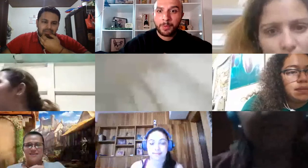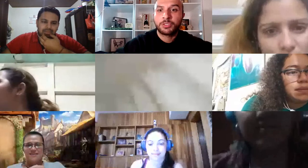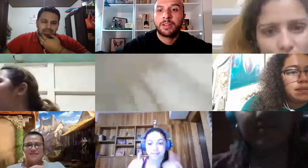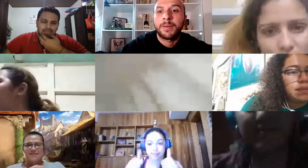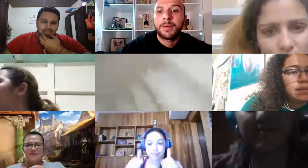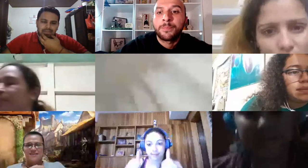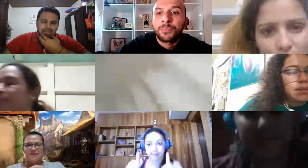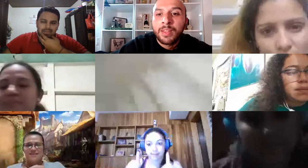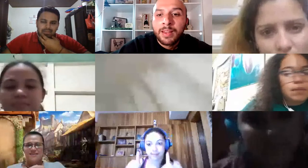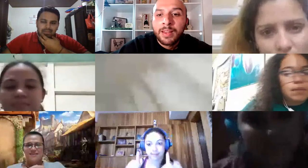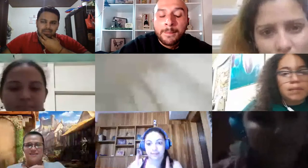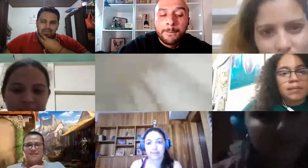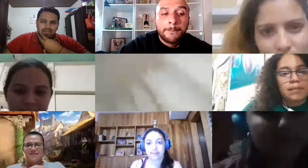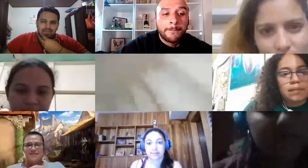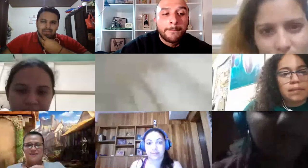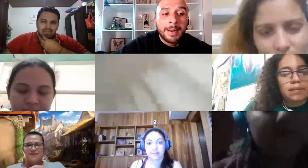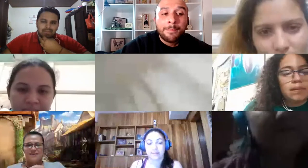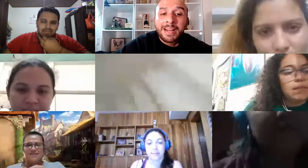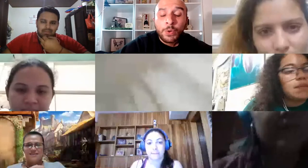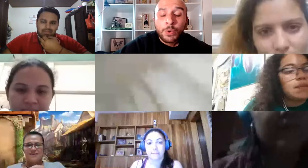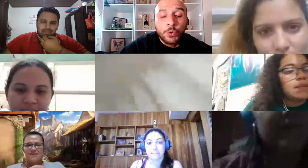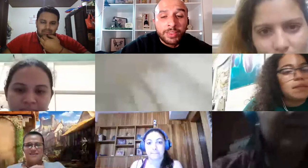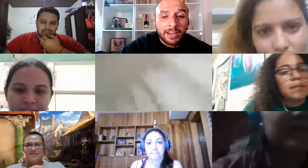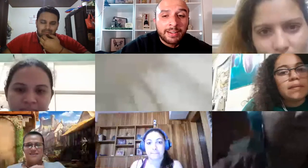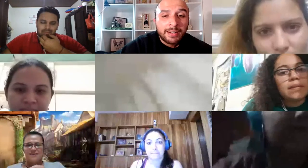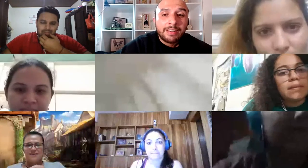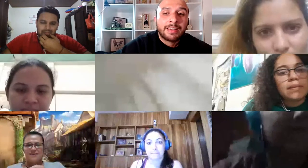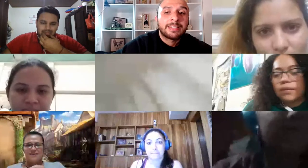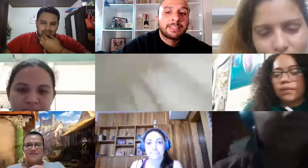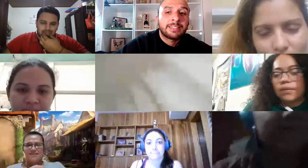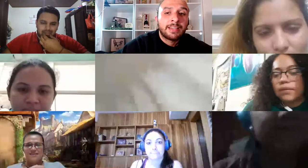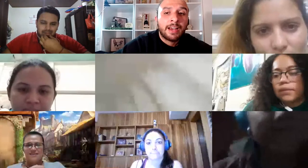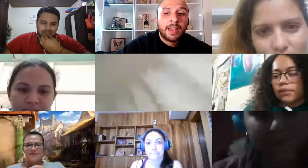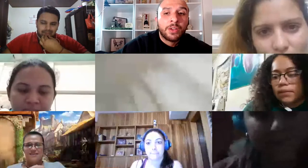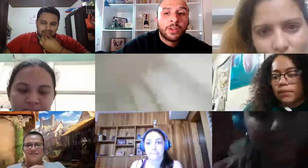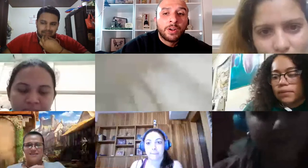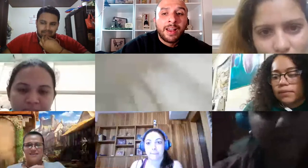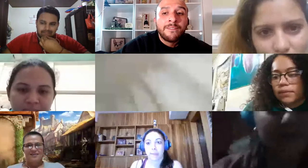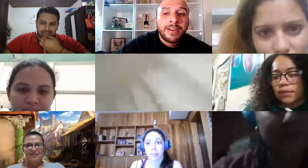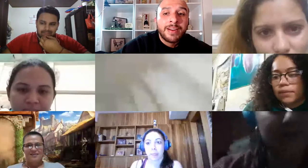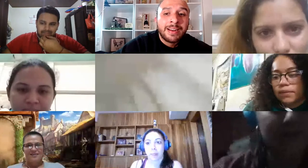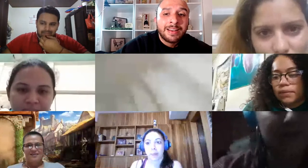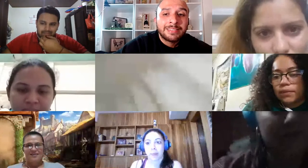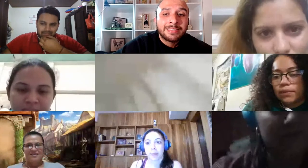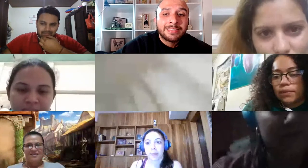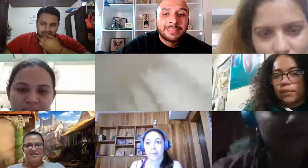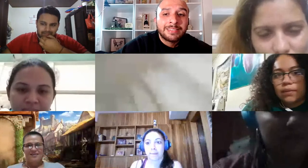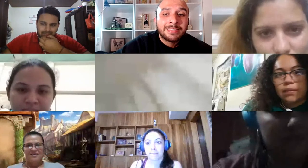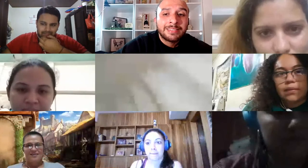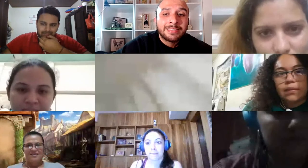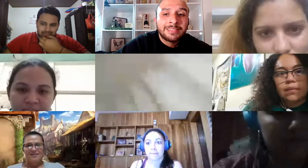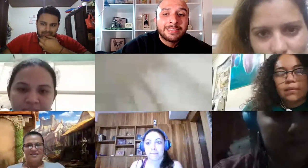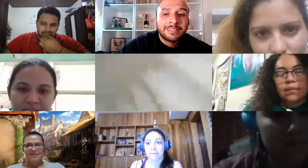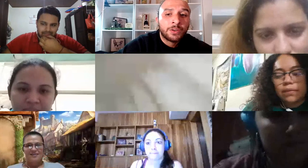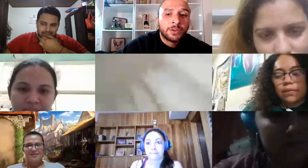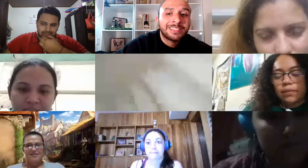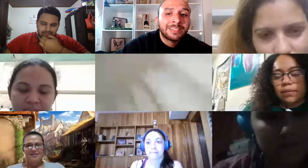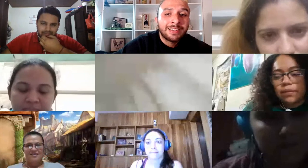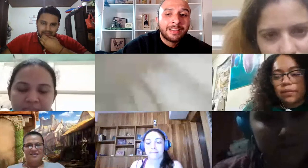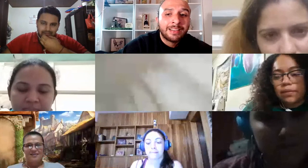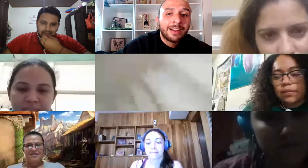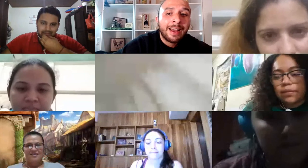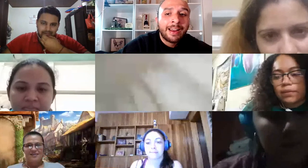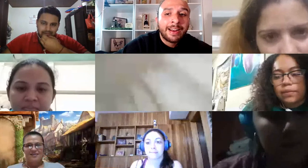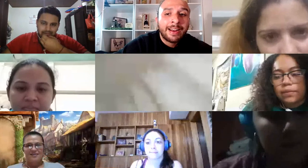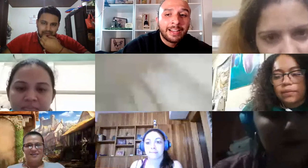Vamos a ver. Me preguntan que si hay una diferencia entre la mano izquierda y la